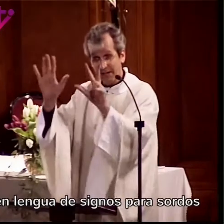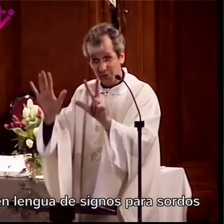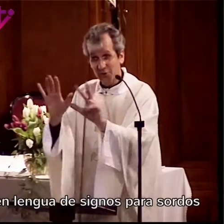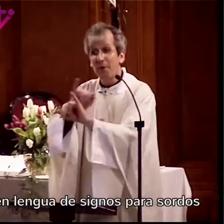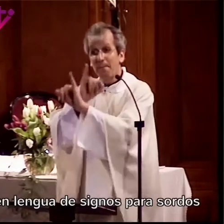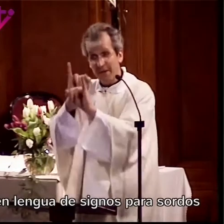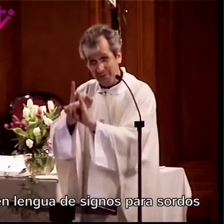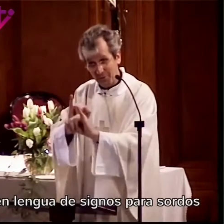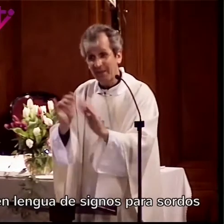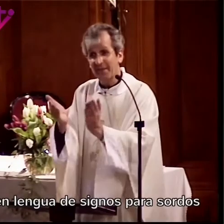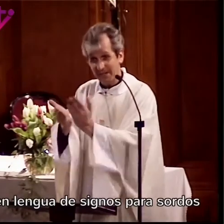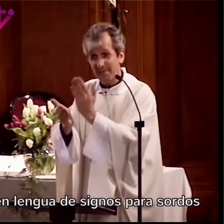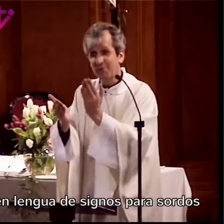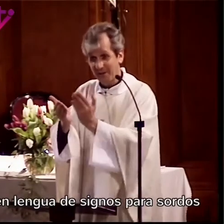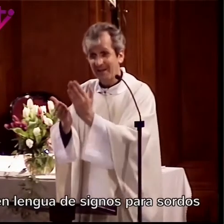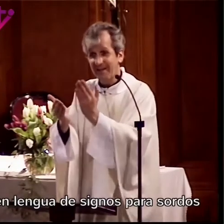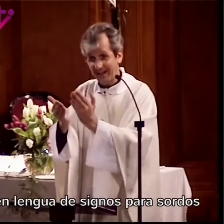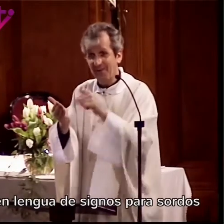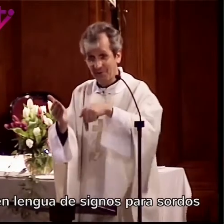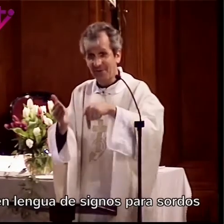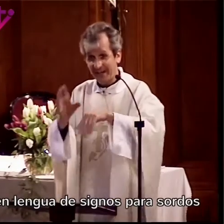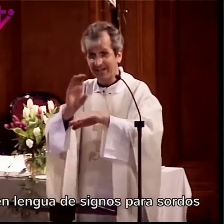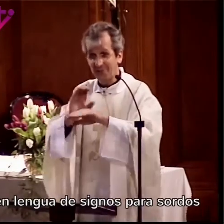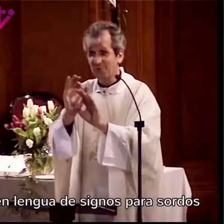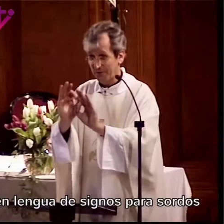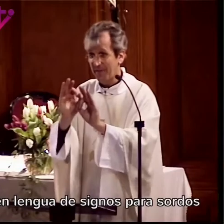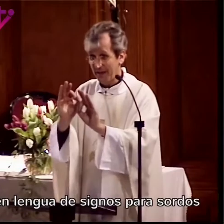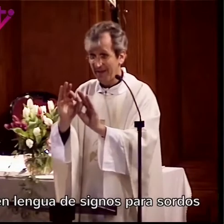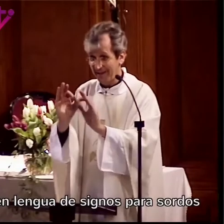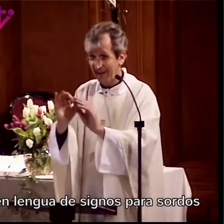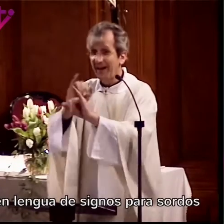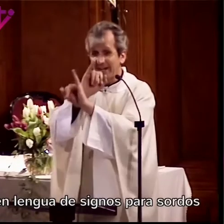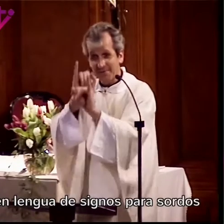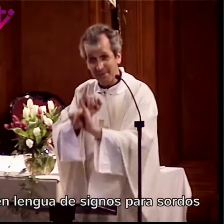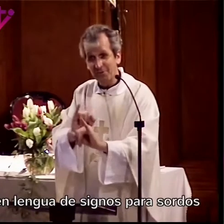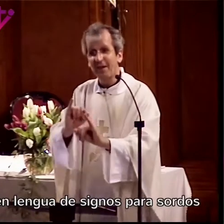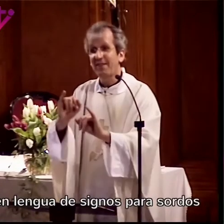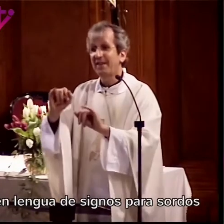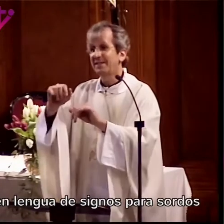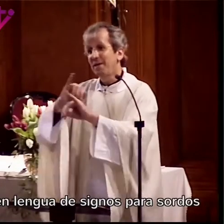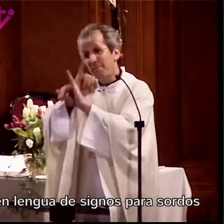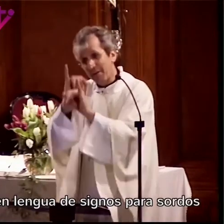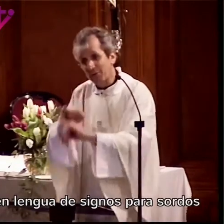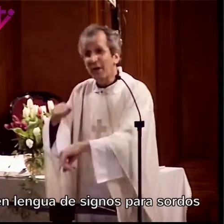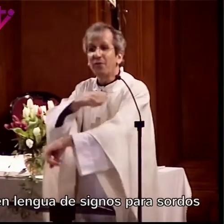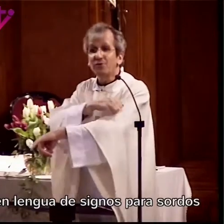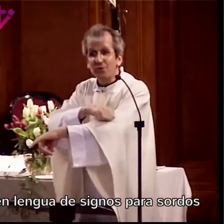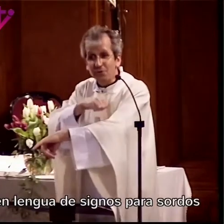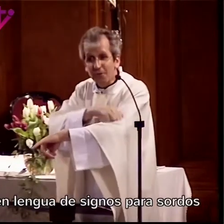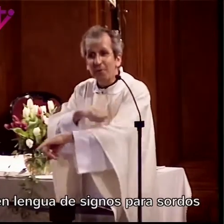ocho bienaventuranzas que vamos tratando este curso especialmente? las bienaventuranzas bienaventurados los pobres